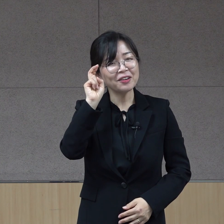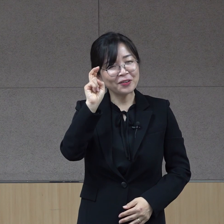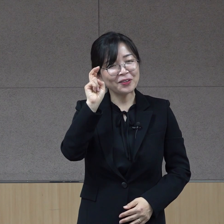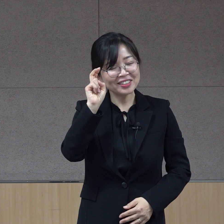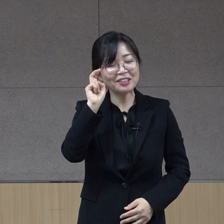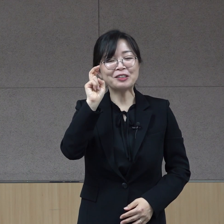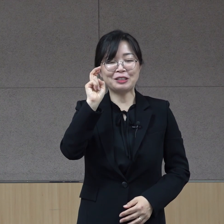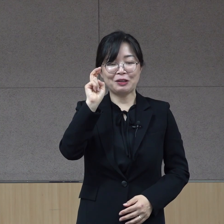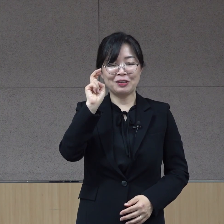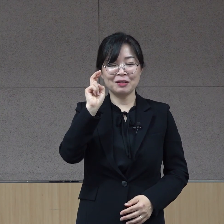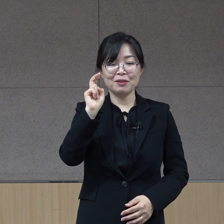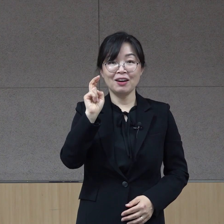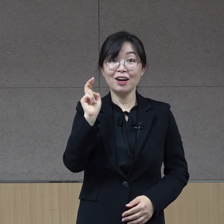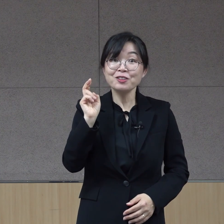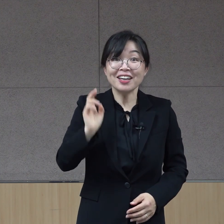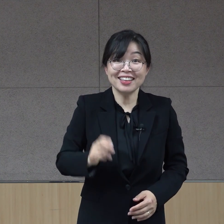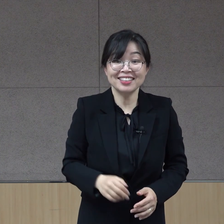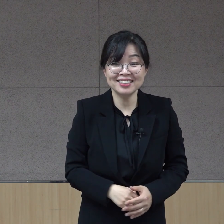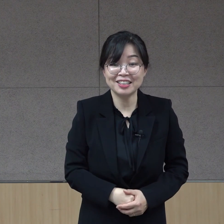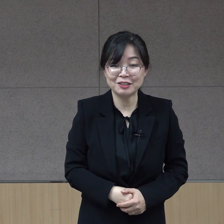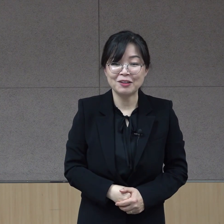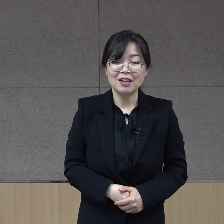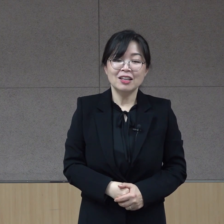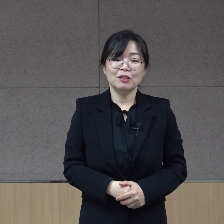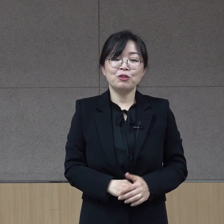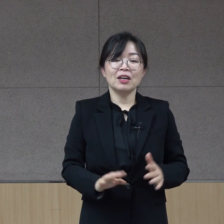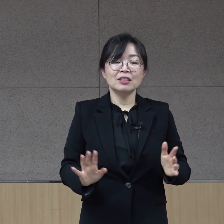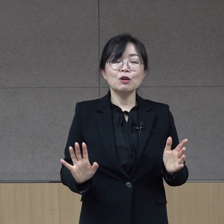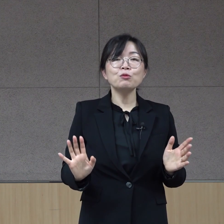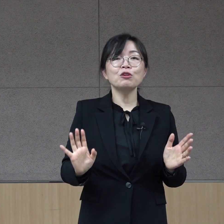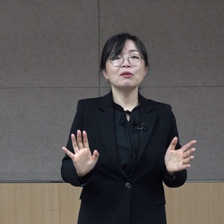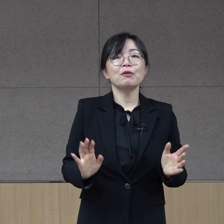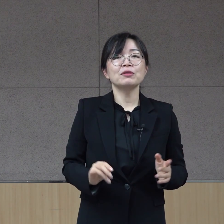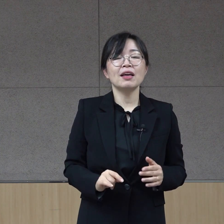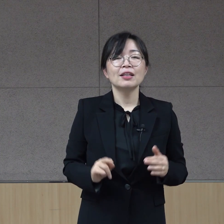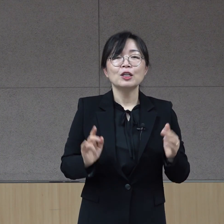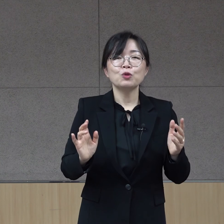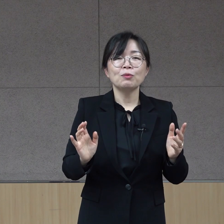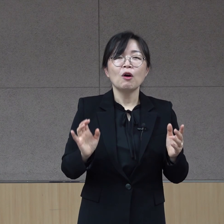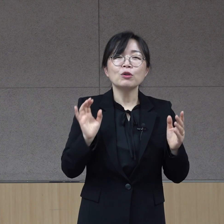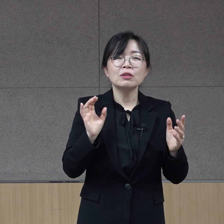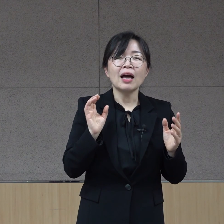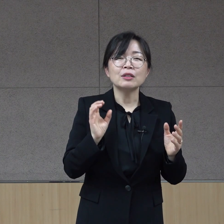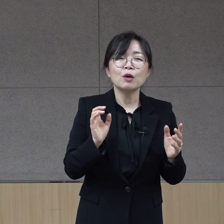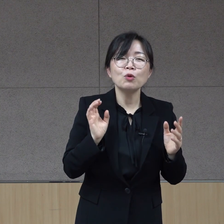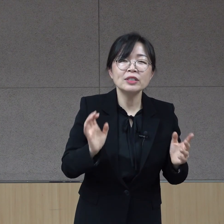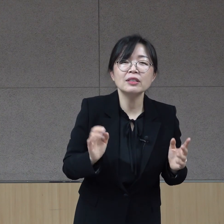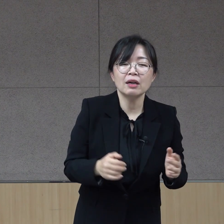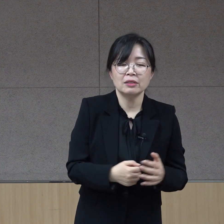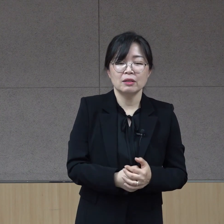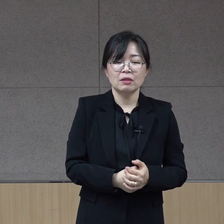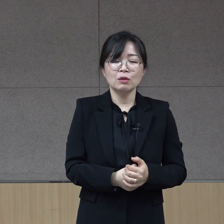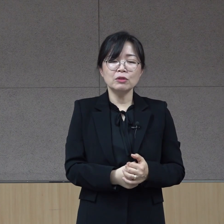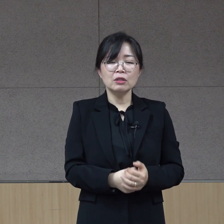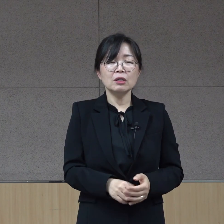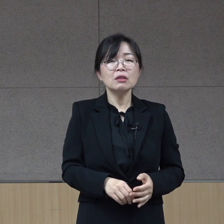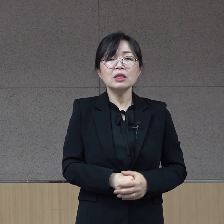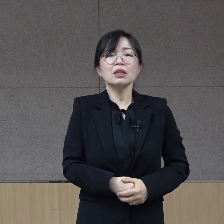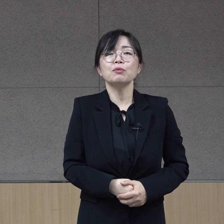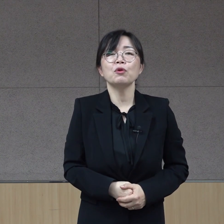모양이에요. 그렇죠. 이렇게 하면 아주 간단히 끝나죠. 근데 우리가 이제 처음 수어를 배울 때 좀 어떤 단어에 꽂힐 때가 있어요. 선생님, 흐리다는 표현을